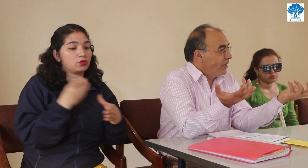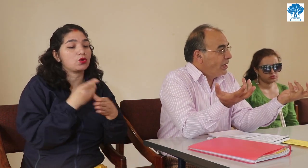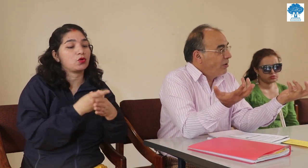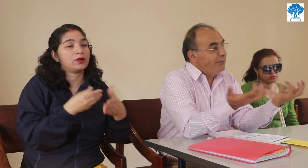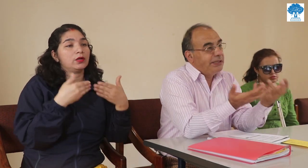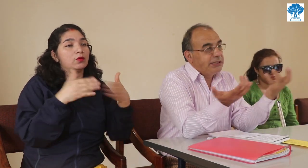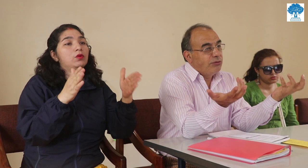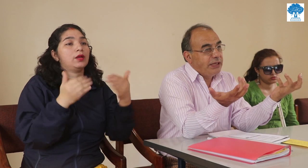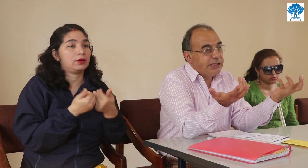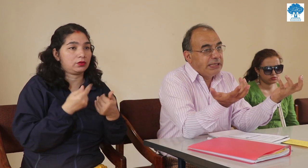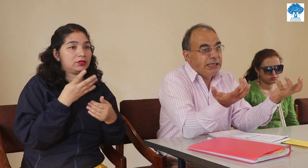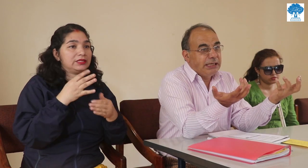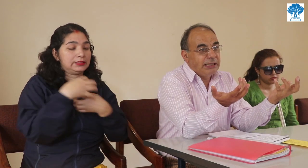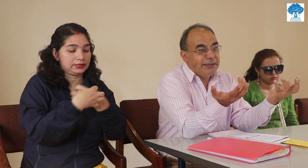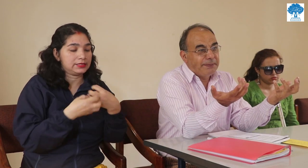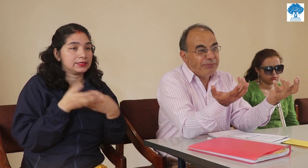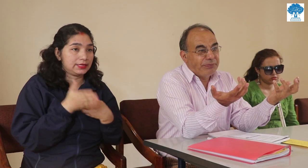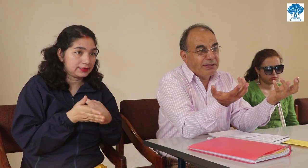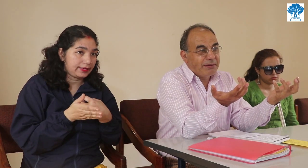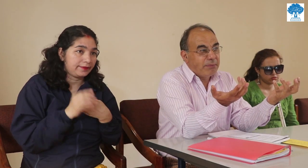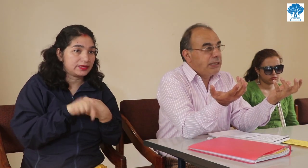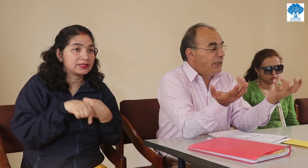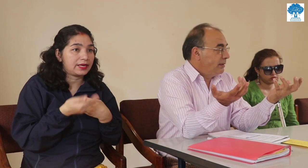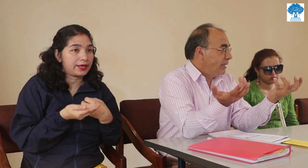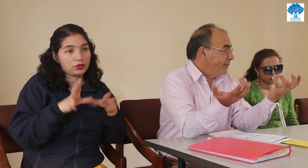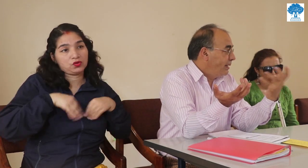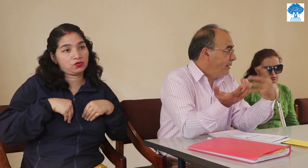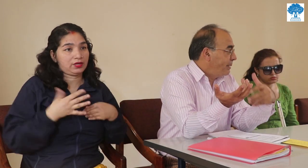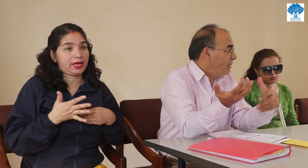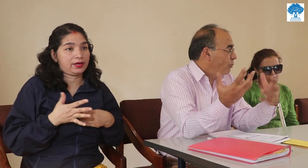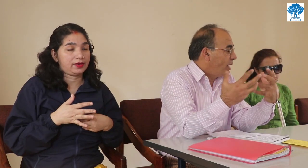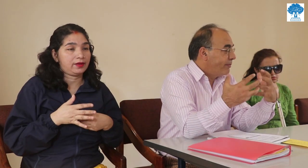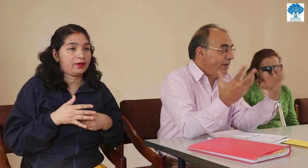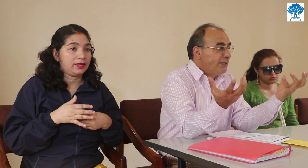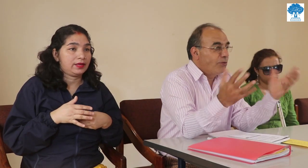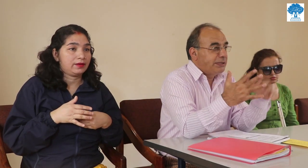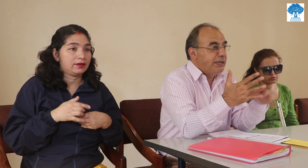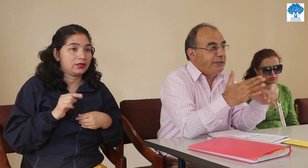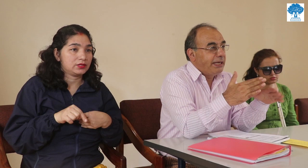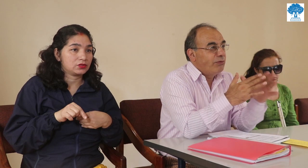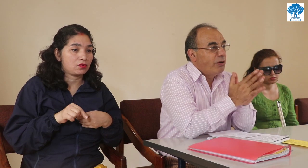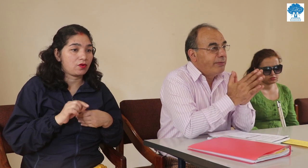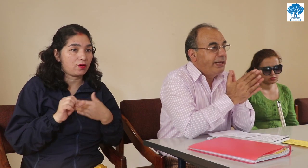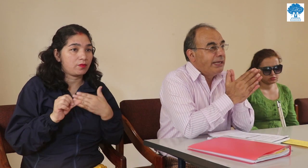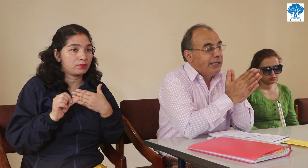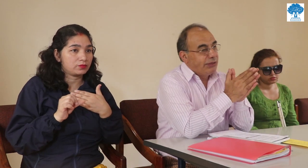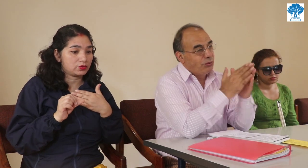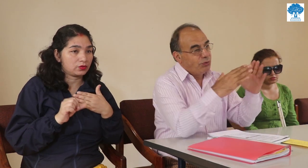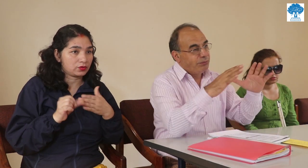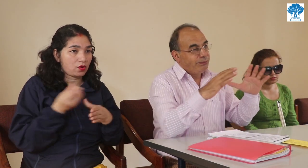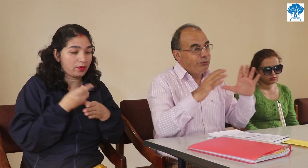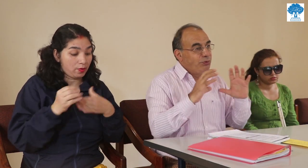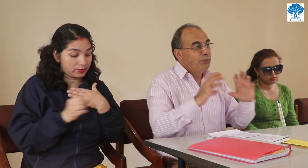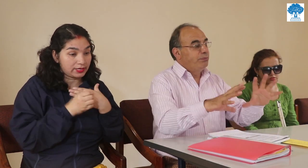गरिदियो. कतिपय देशहरूले यसलाई चाहिँ मानेनन्. त्यहाँ तपाईँहरूले प्लान प्रोग्राम अफ एक्सनको पछाडिपट्टि हेर्नुभयो भने